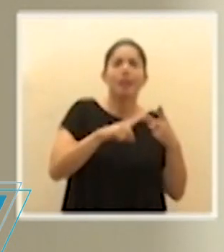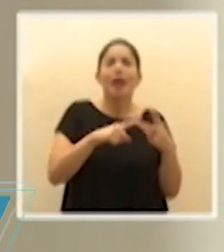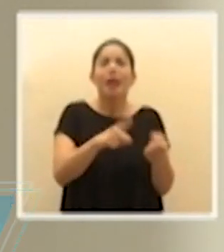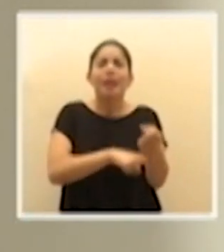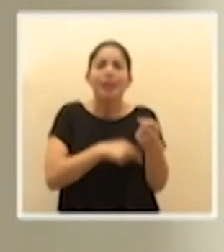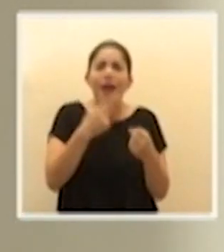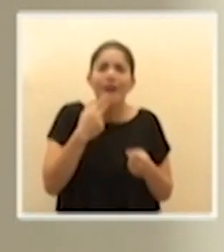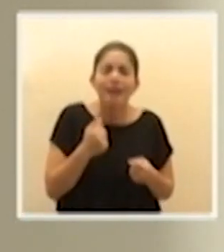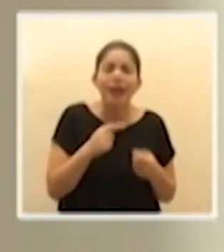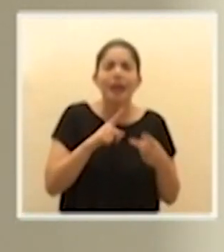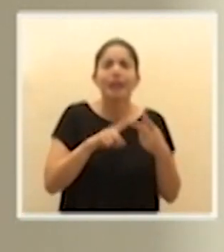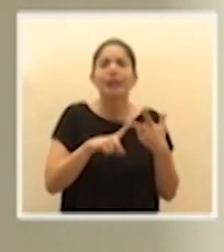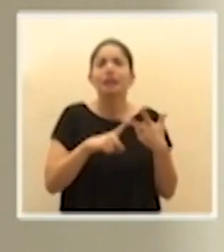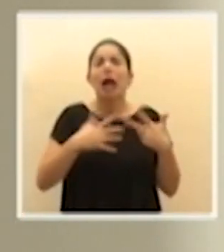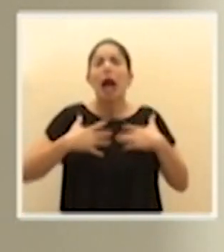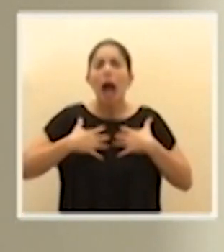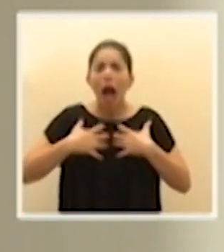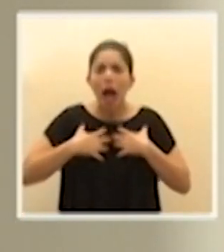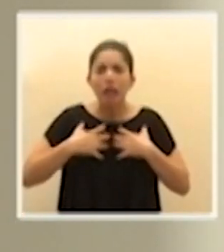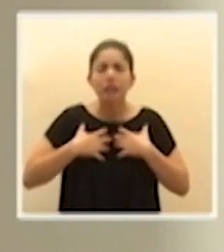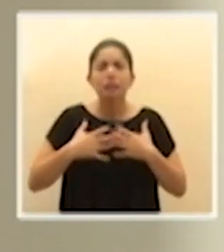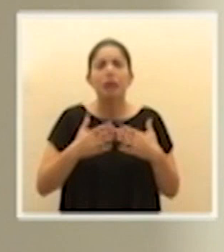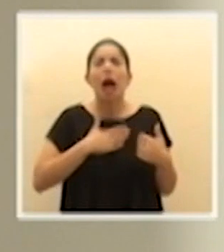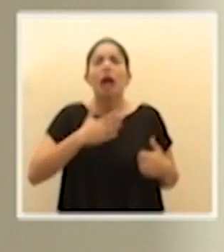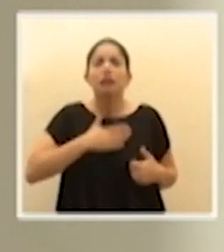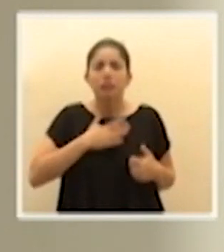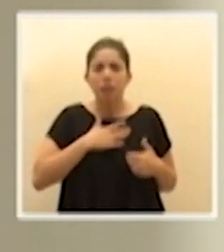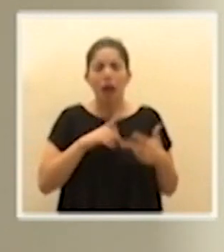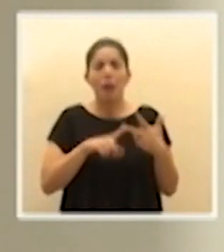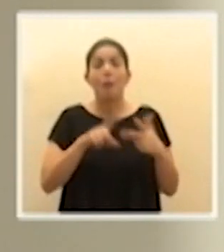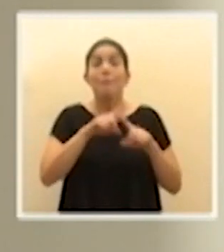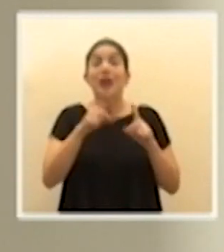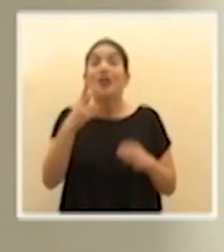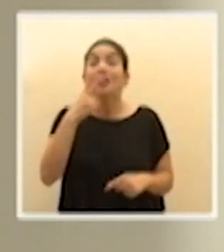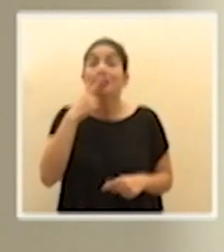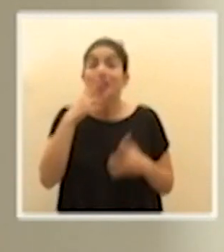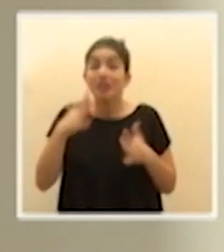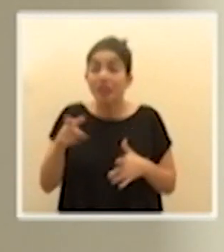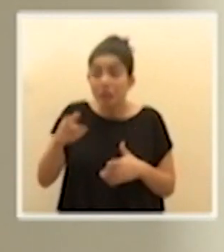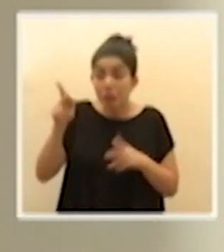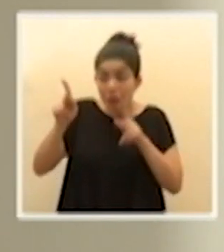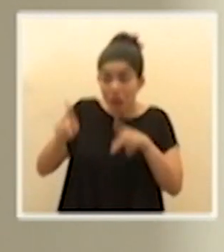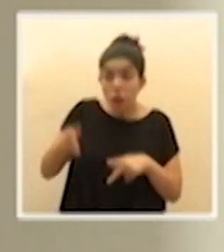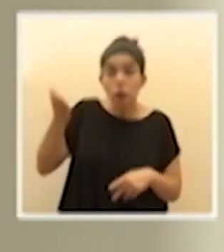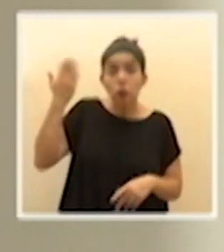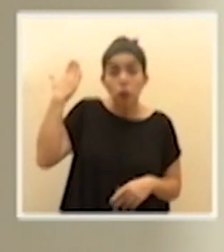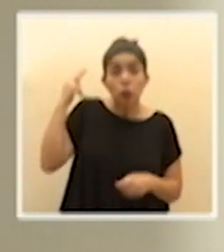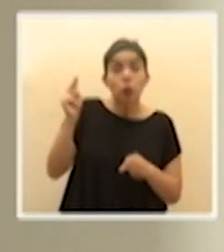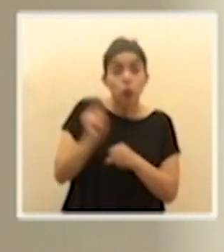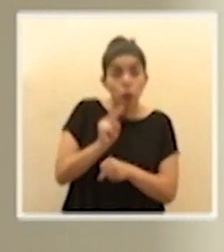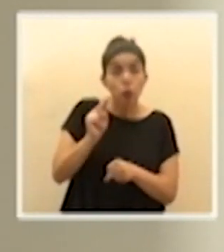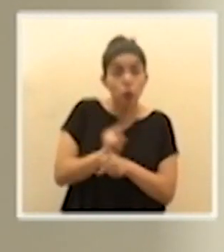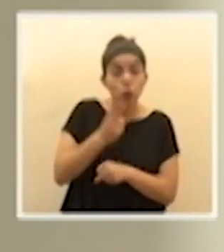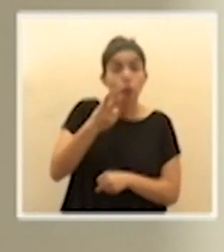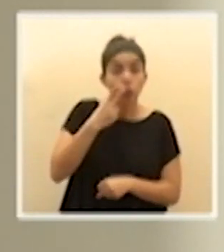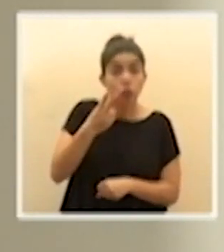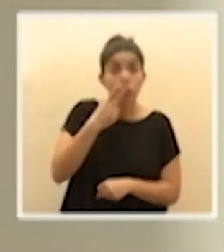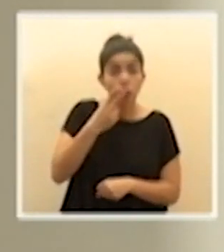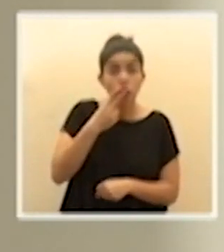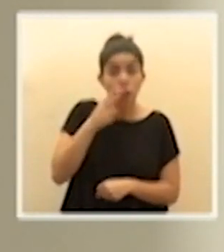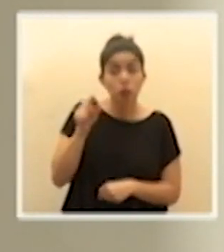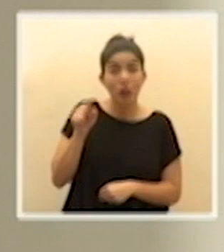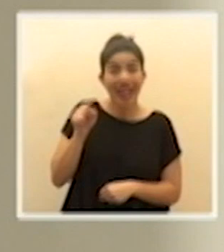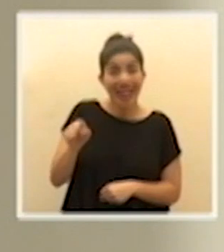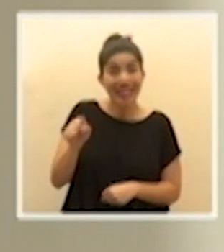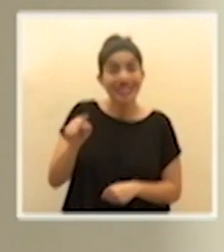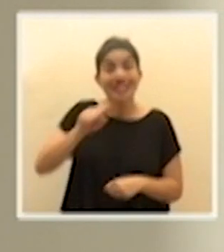diabetes, asma, pero el tabaquismo, tener antecedentes de uso de productos de tabaco,